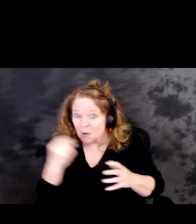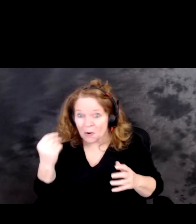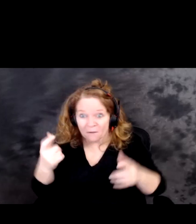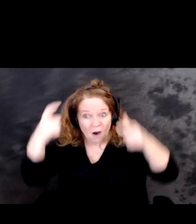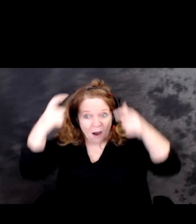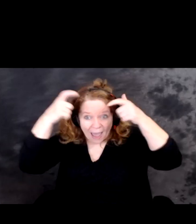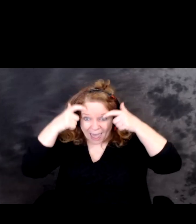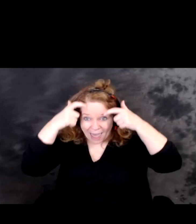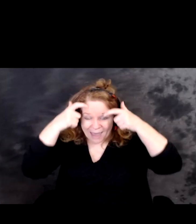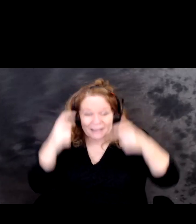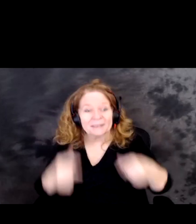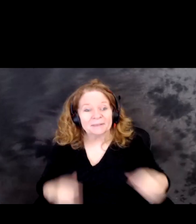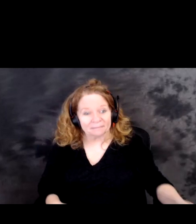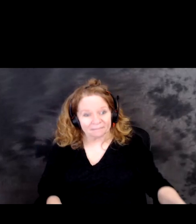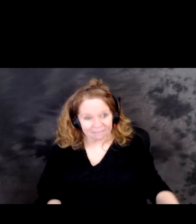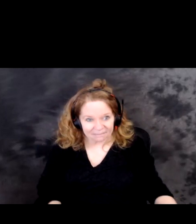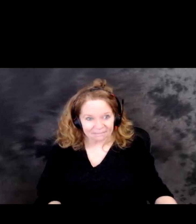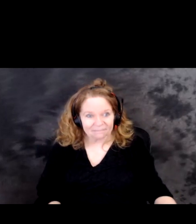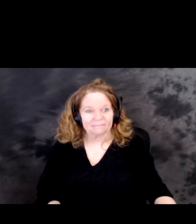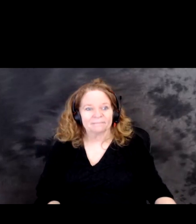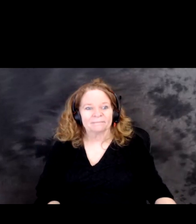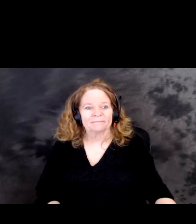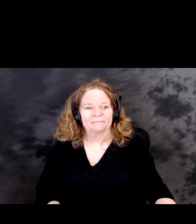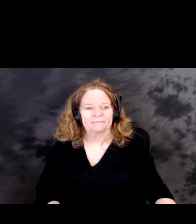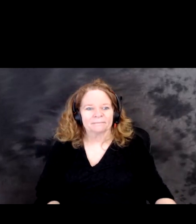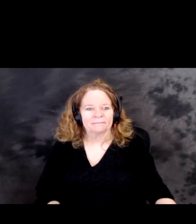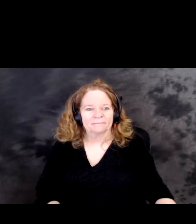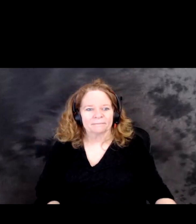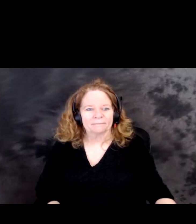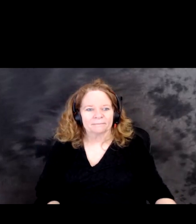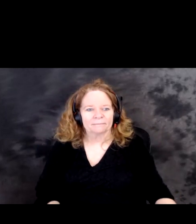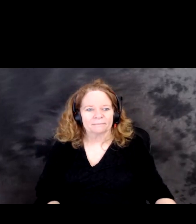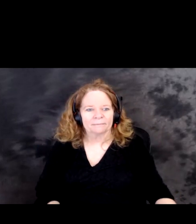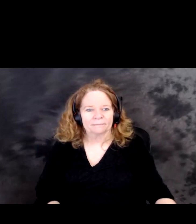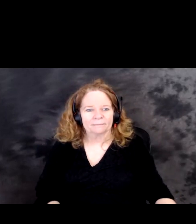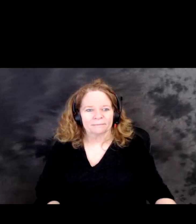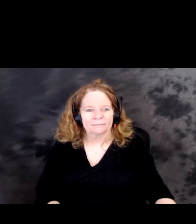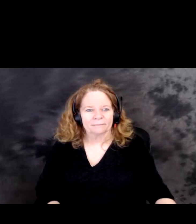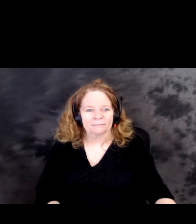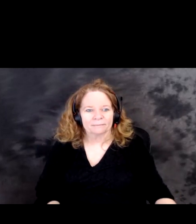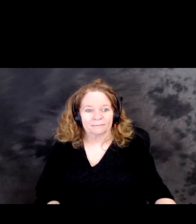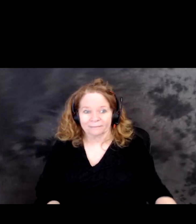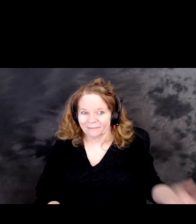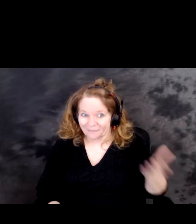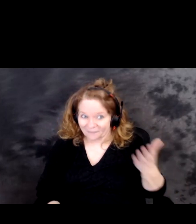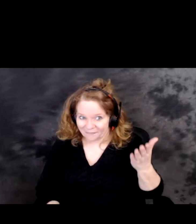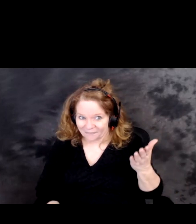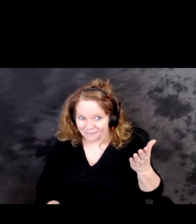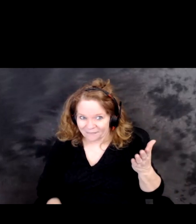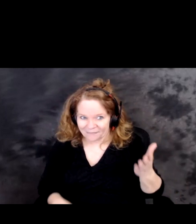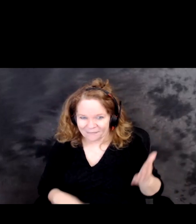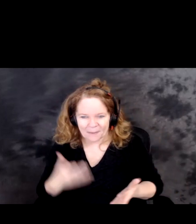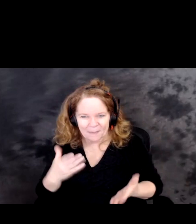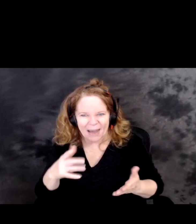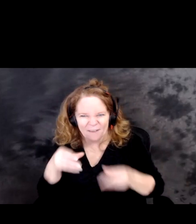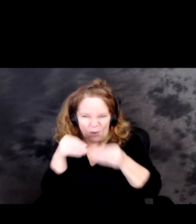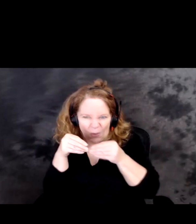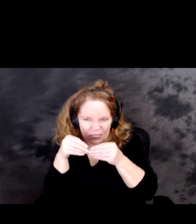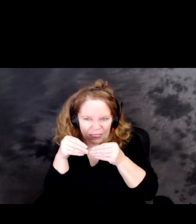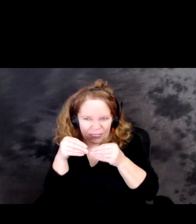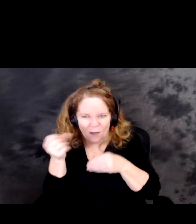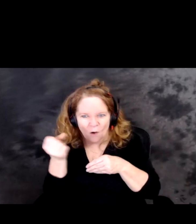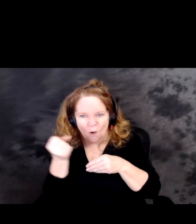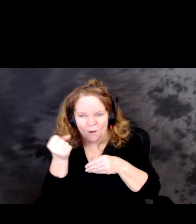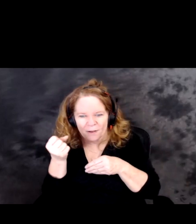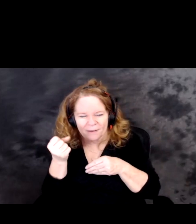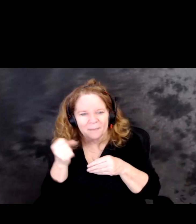está fresca. Y luego ya tenemos nuestro gorrito de Drastic Drake, la libélula. Lo voy a tratar